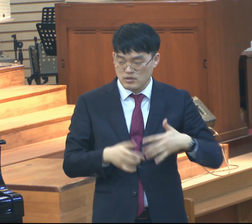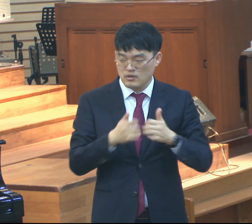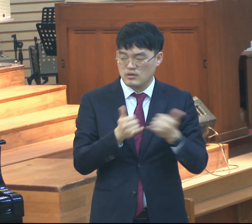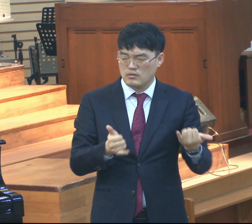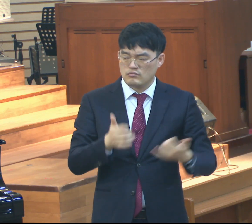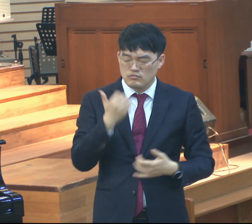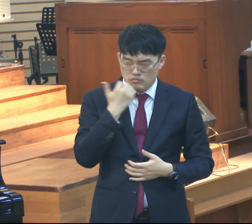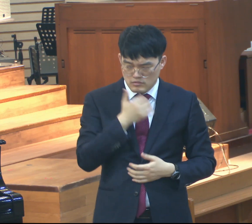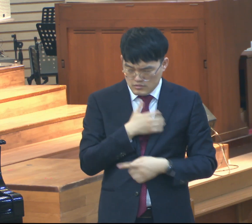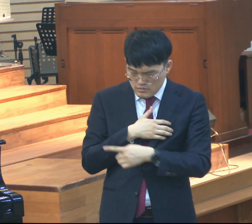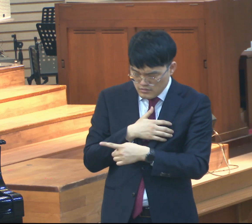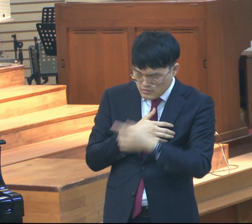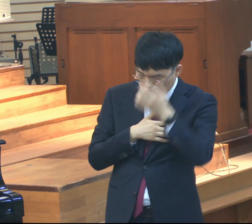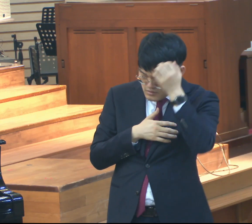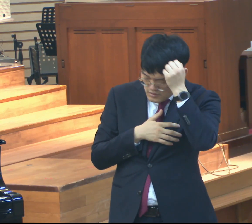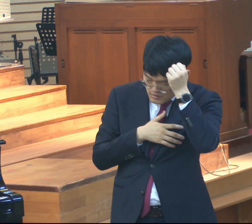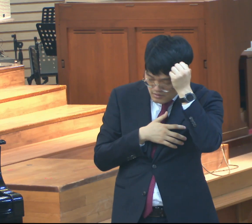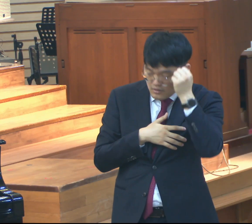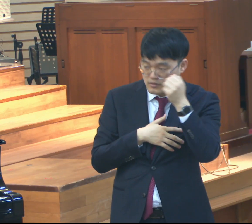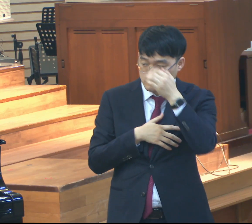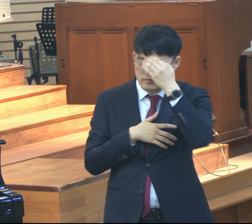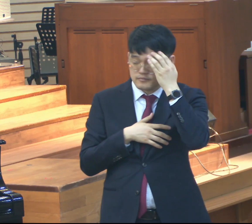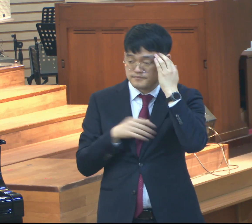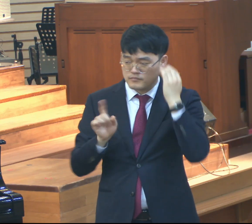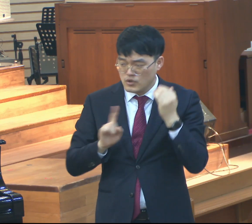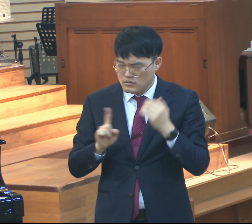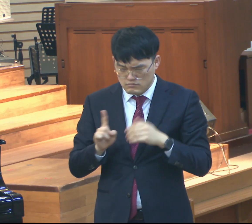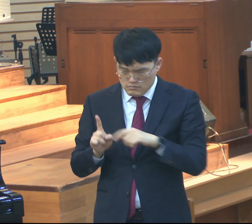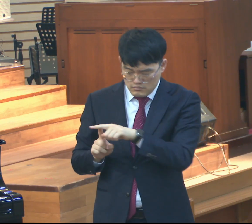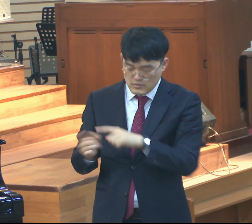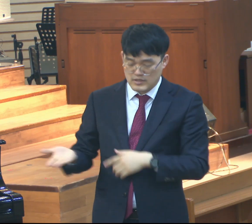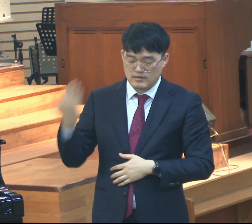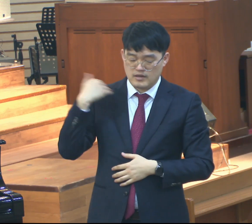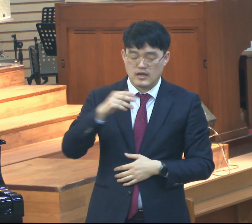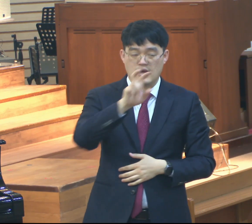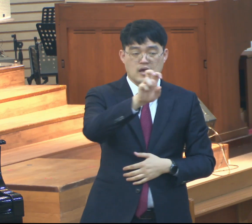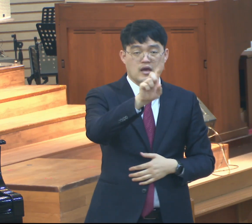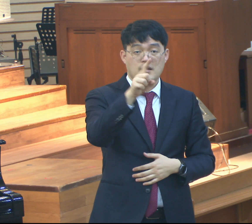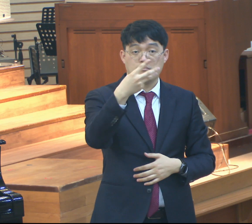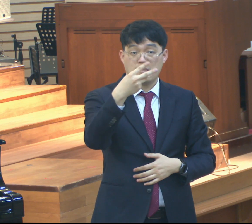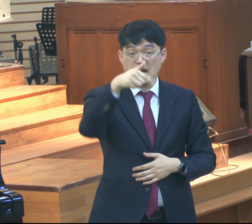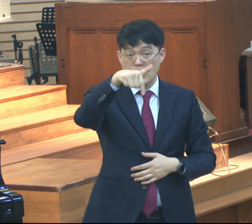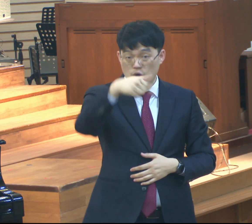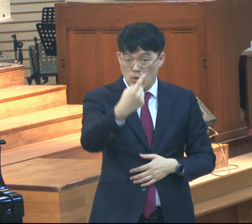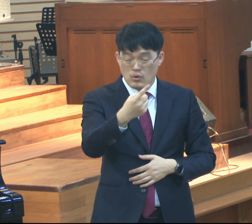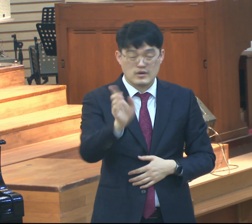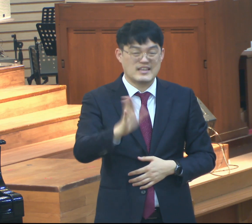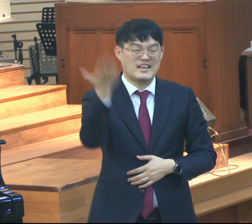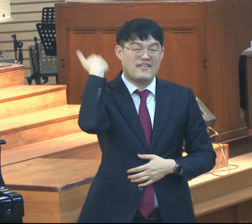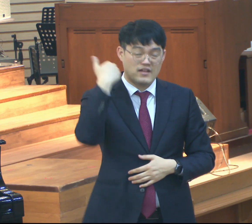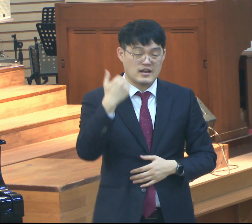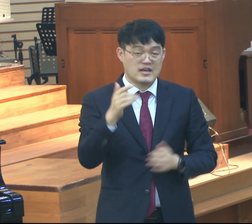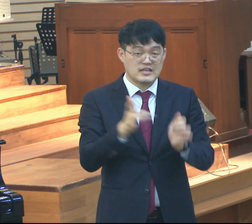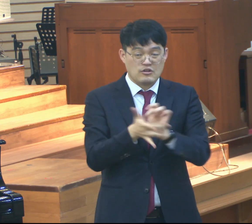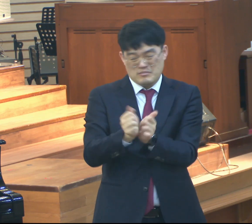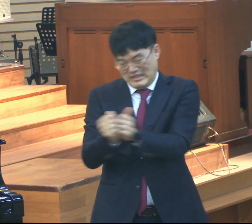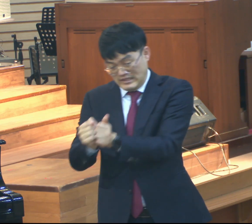요한복음을 기록하는 저자는 너무나 잘 알고 있었습니다. 그는 말고라는 그 귀가 잘렸던 사람의 친척이었습니다. 보다